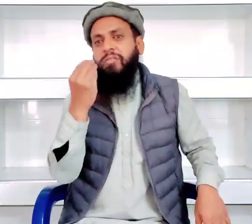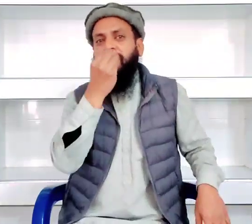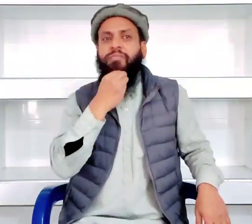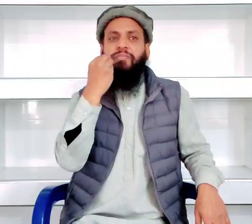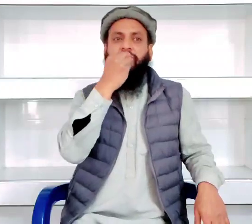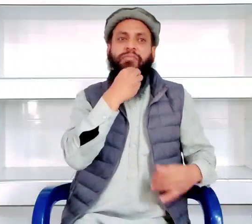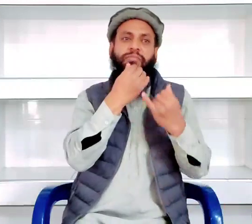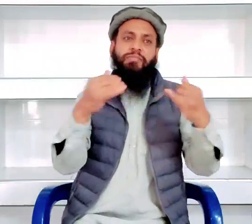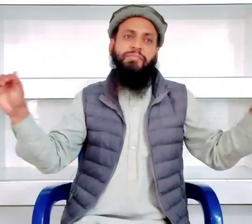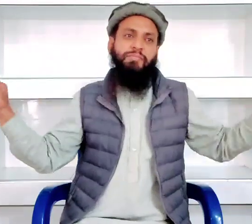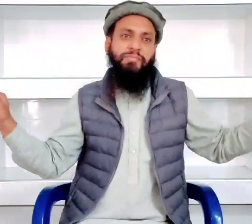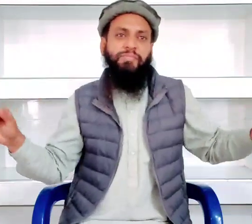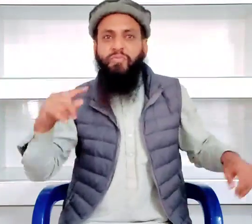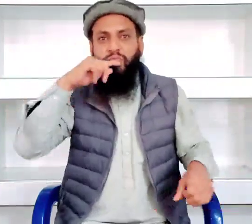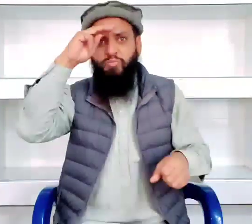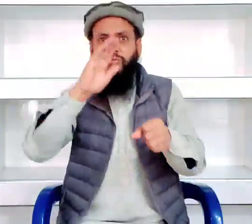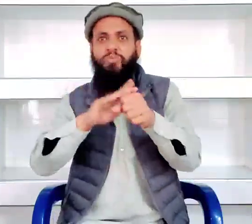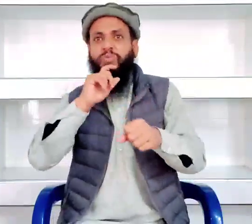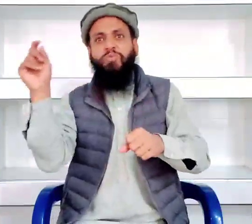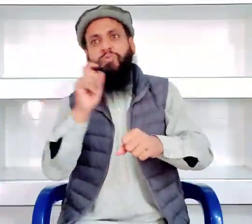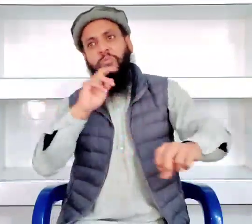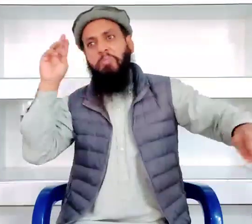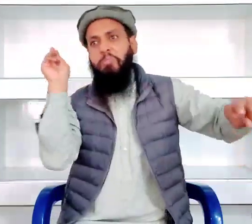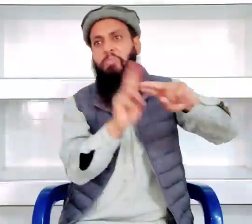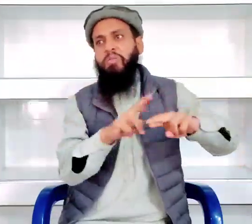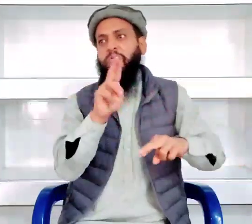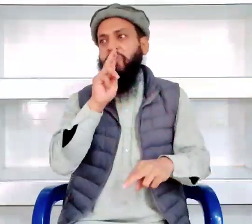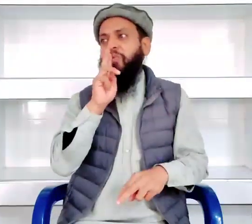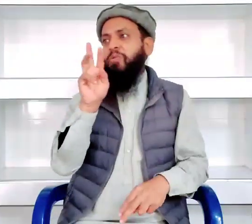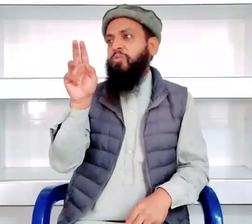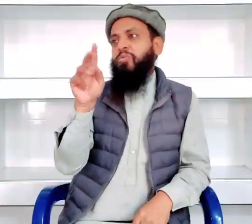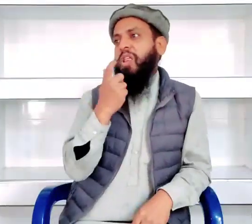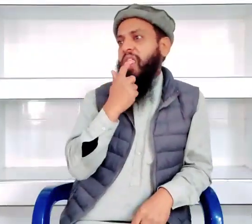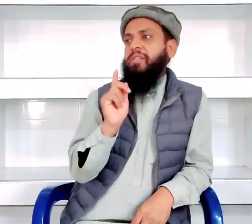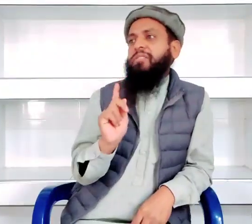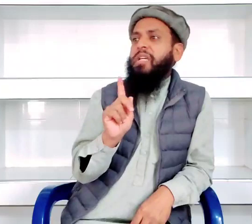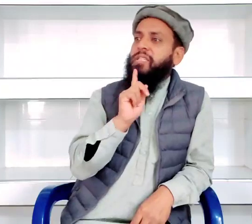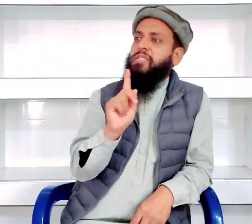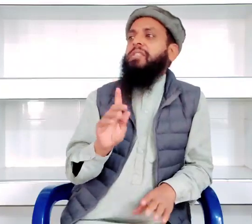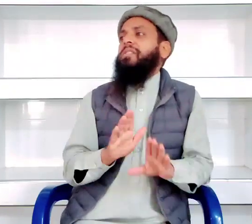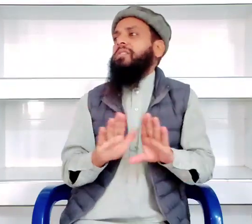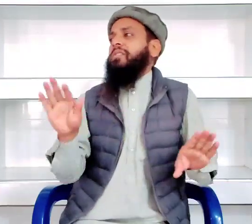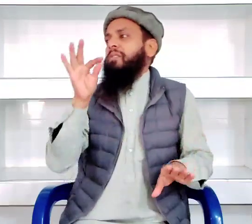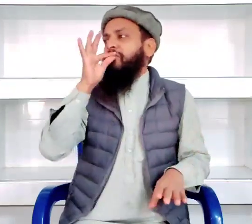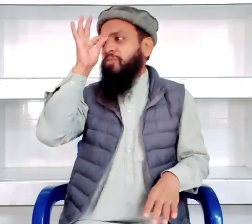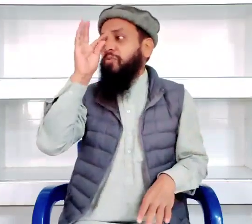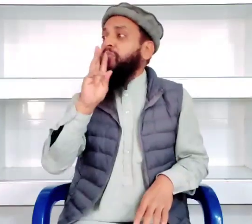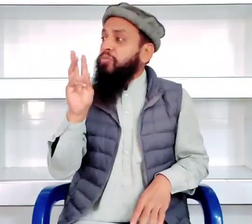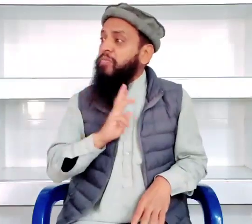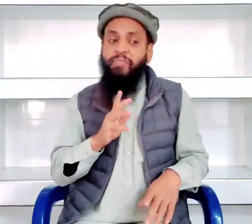فرمایا اور اسی طرح جناب رسول اللہ صلی اللہ علیہ وسلم نے اس بات کو بھی منع فرمایا کہ کوئی بندہ ایسی چیز سیل نہ